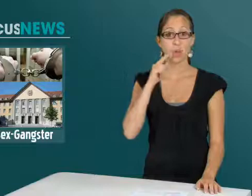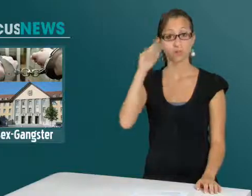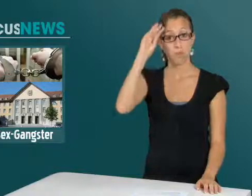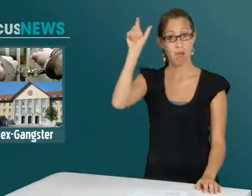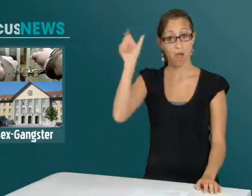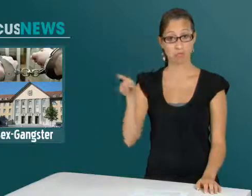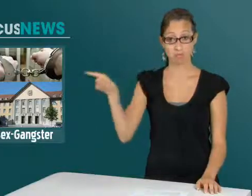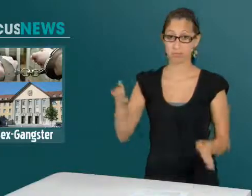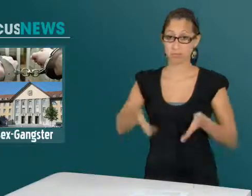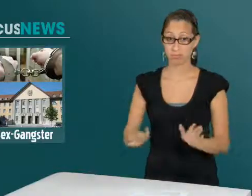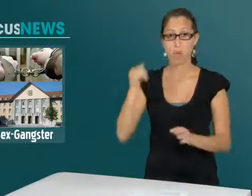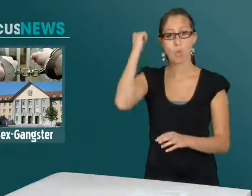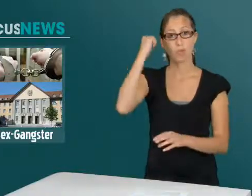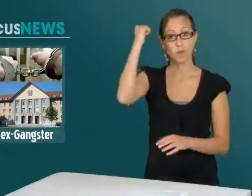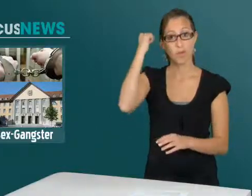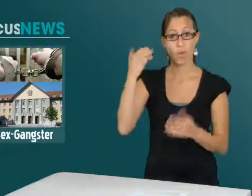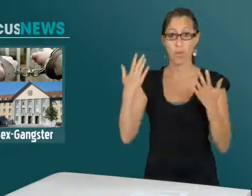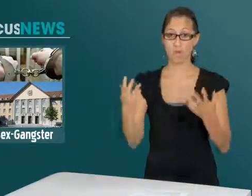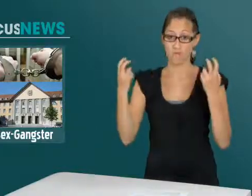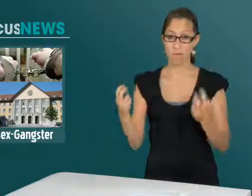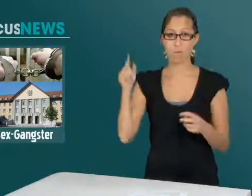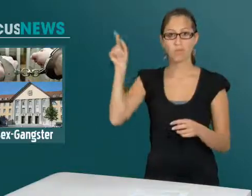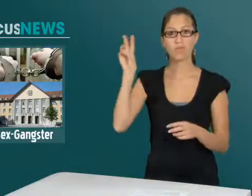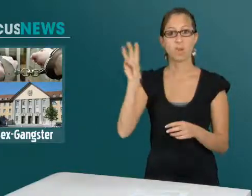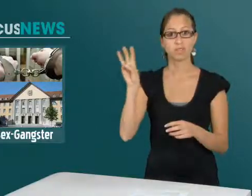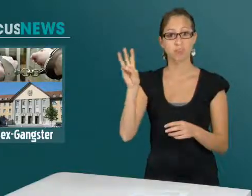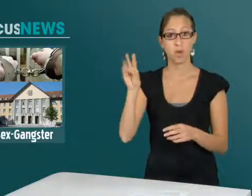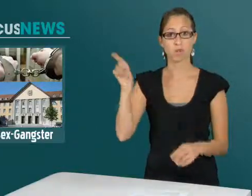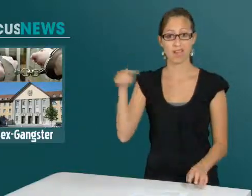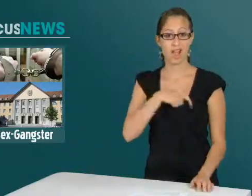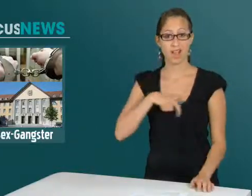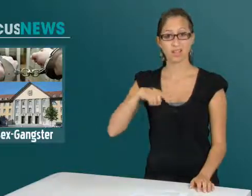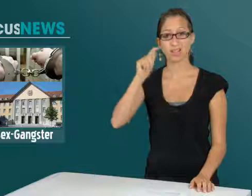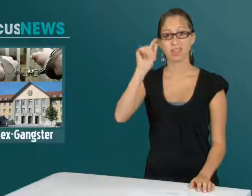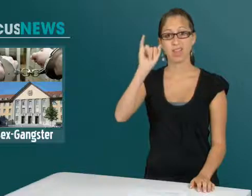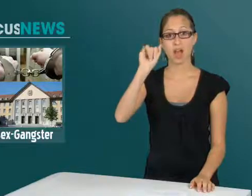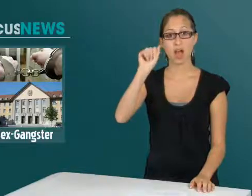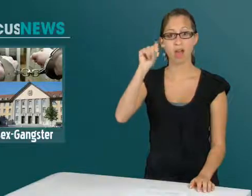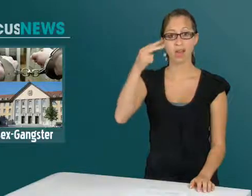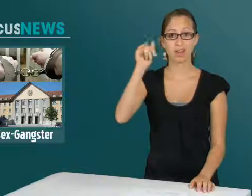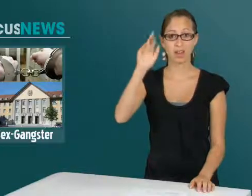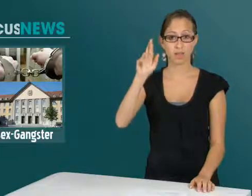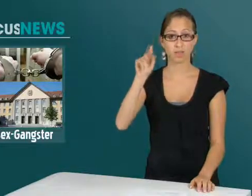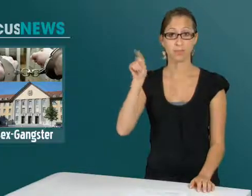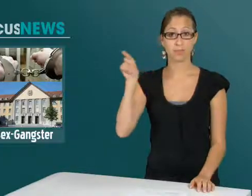ein gehörloser kosovare wohnhaft in wollishofen mit dem namen tahir hat zwischen den jahren